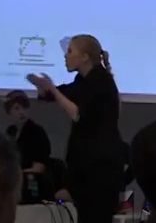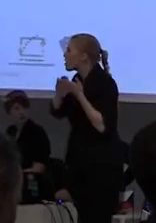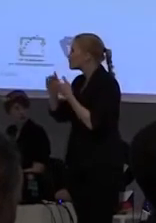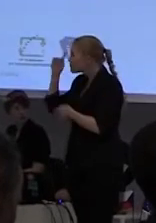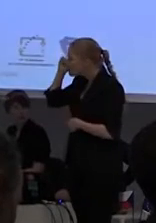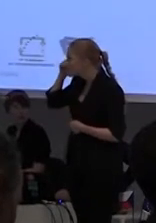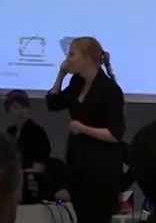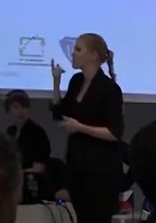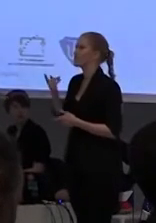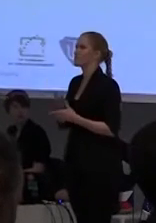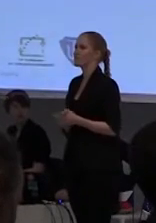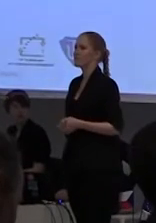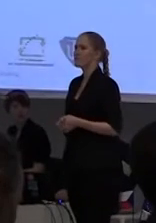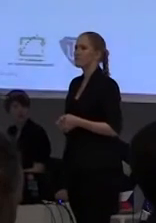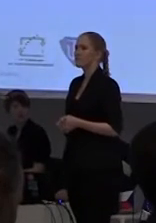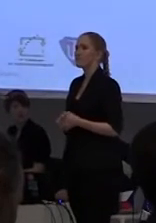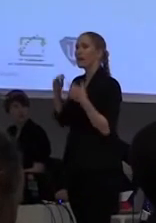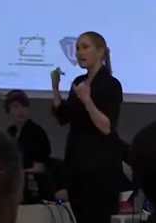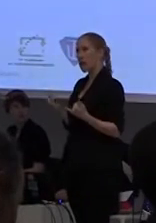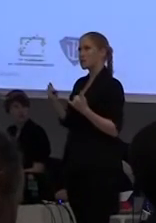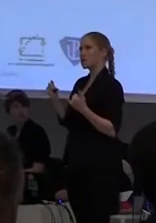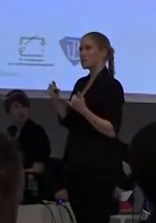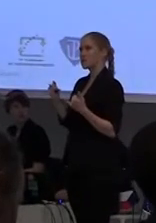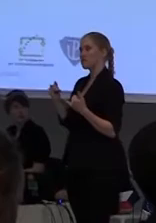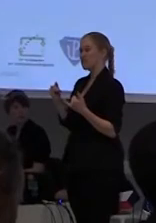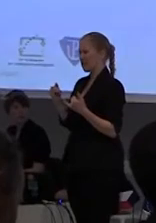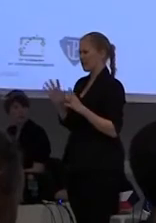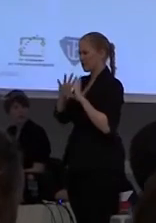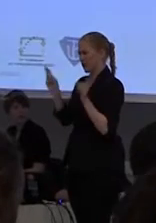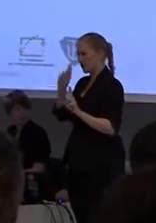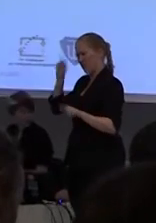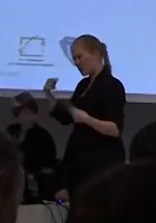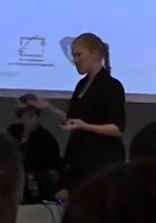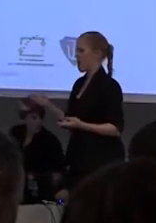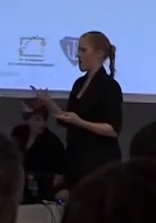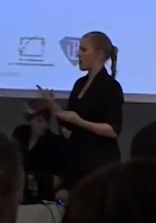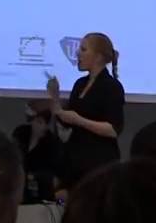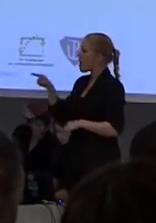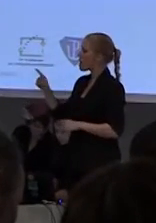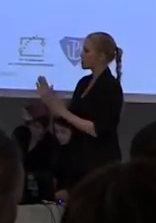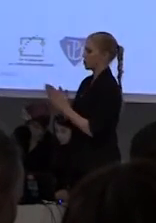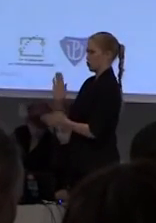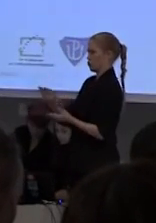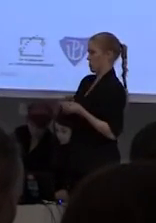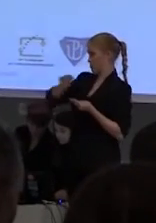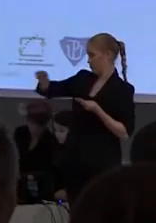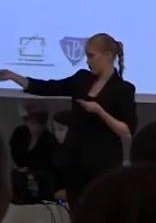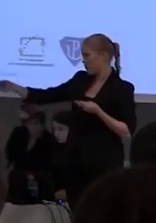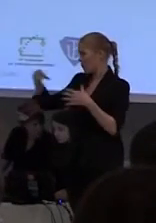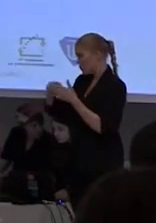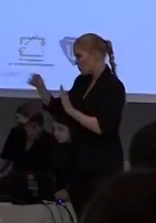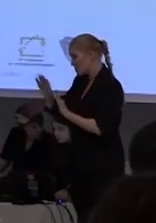tím, co to, co teď neznáme, ale máte v té knížce, čili text zákona, co může přinést, nemusí přinést